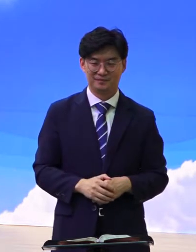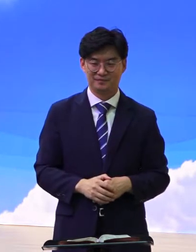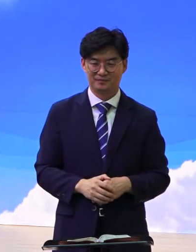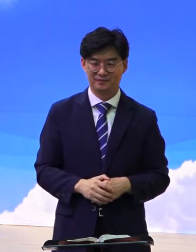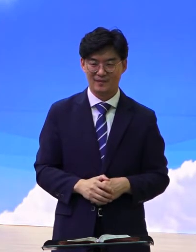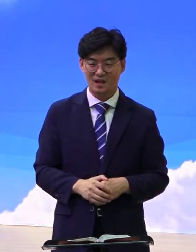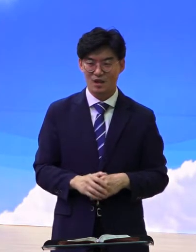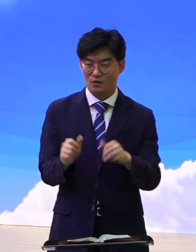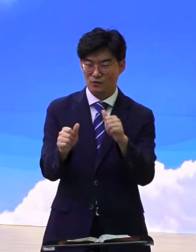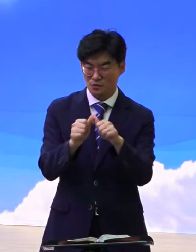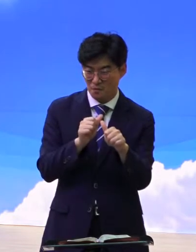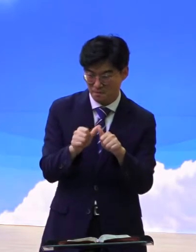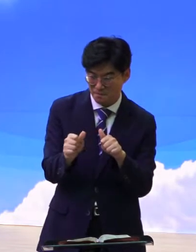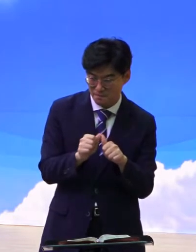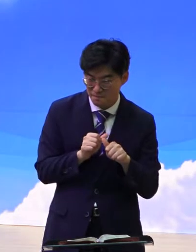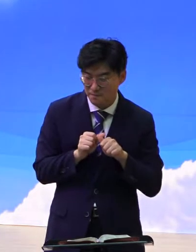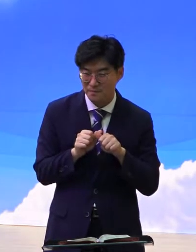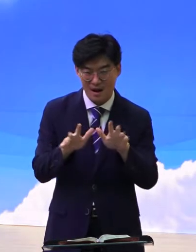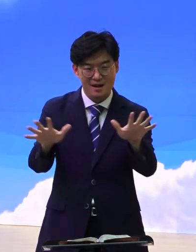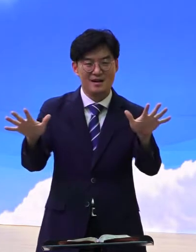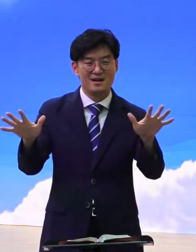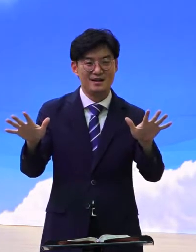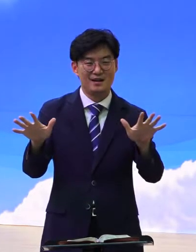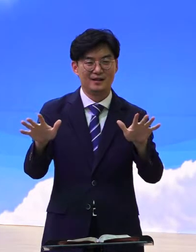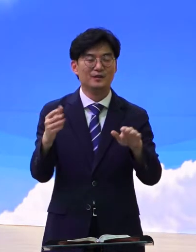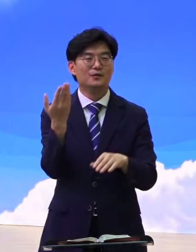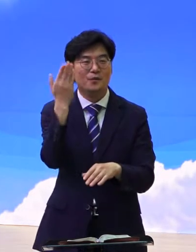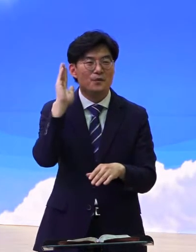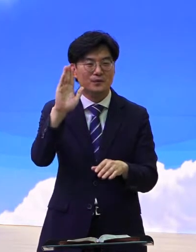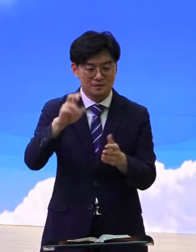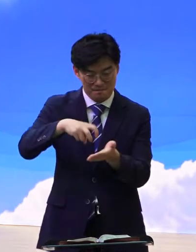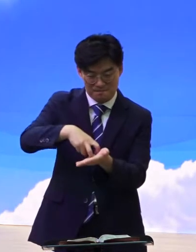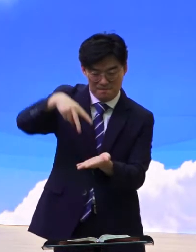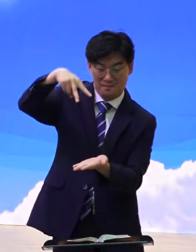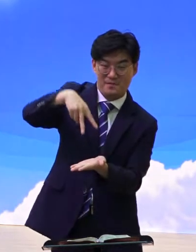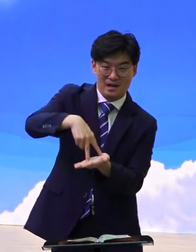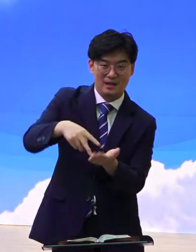곳곳에 소문이 나고 아마 간증 집회하느라고 바빴을 겁니다.